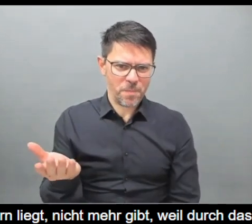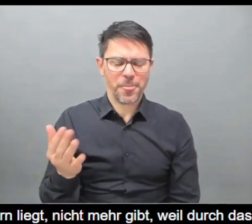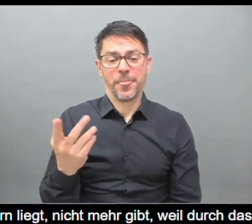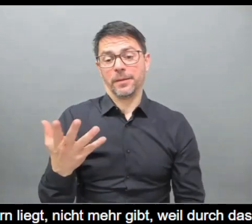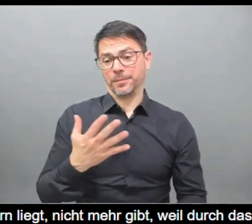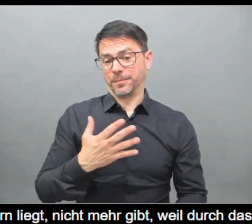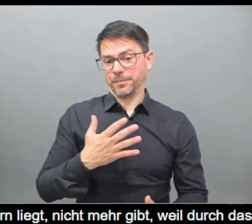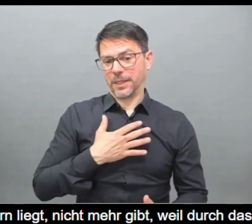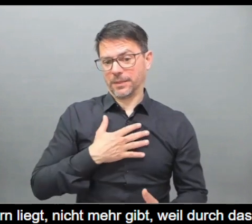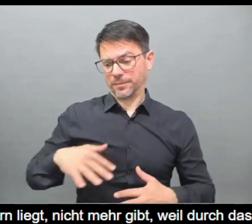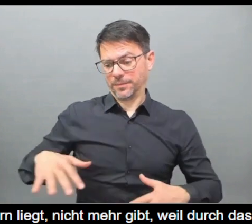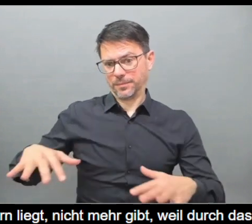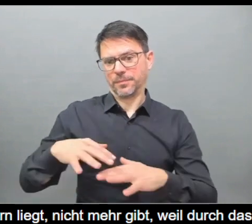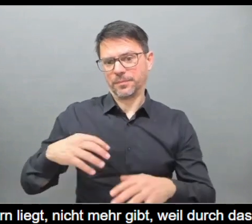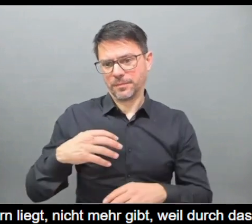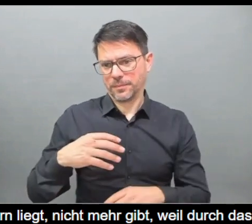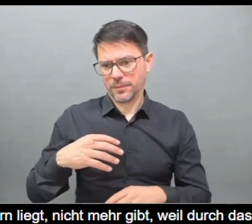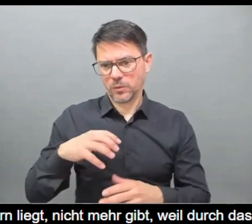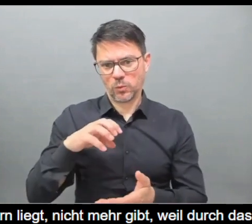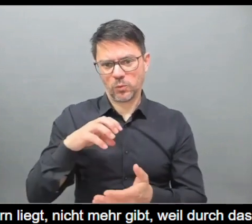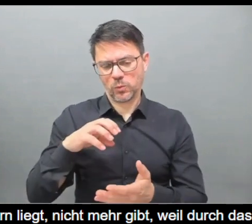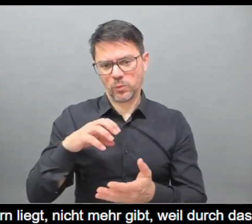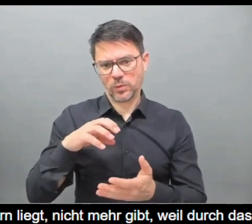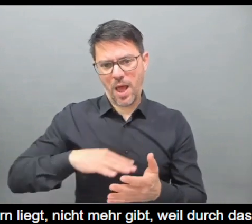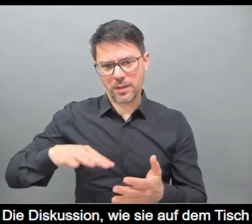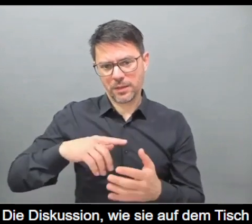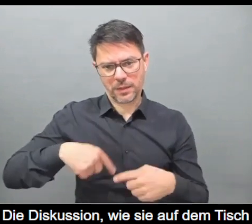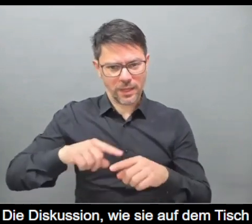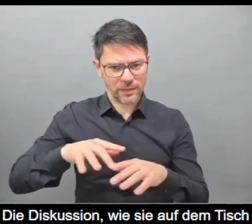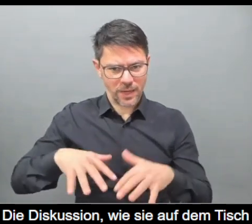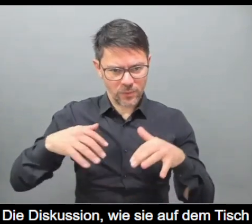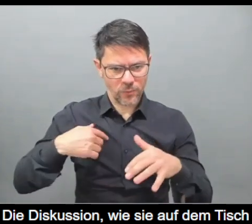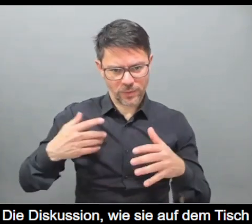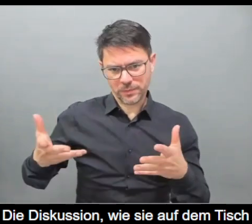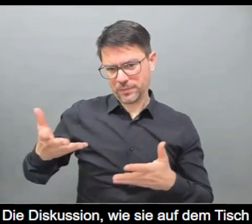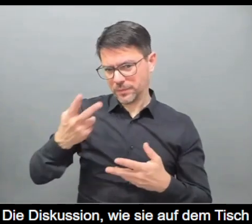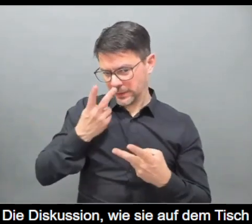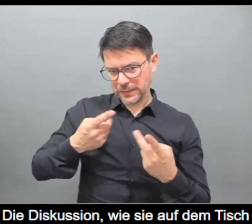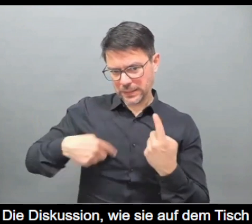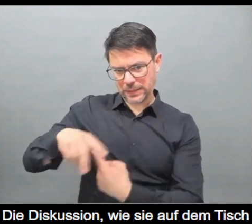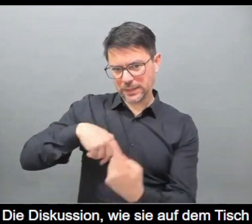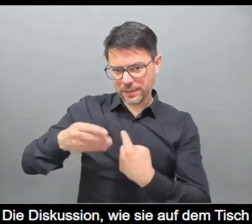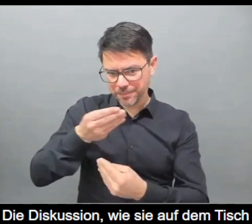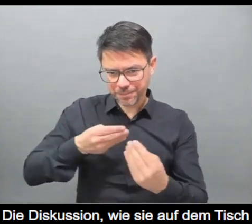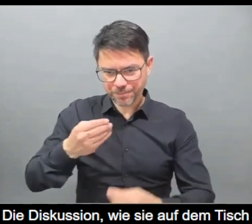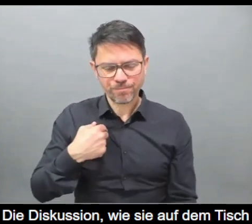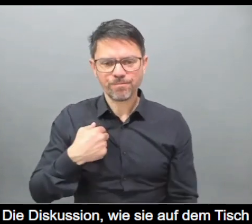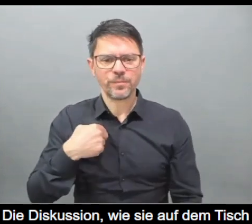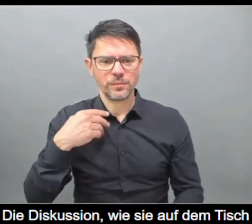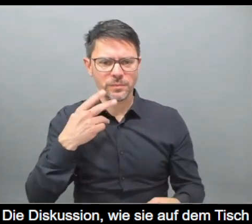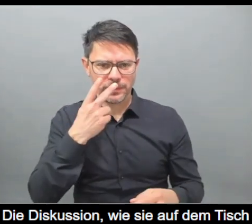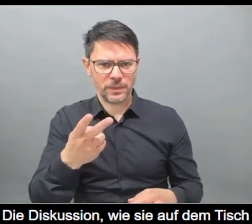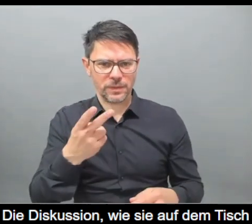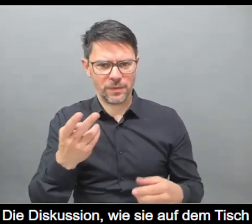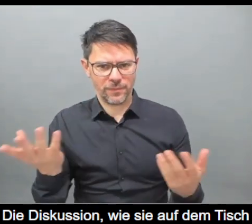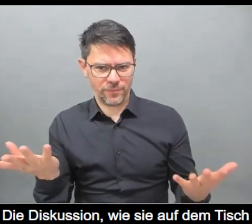Ranking und wie kann ich mich möglichst sofort in Sicherheit bringen, die nächste höhere Stufe. Das heißt, es wird also auch nicht erreicht werden, dass irgendwo